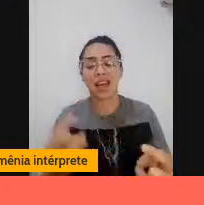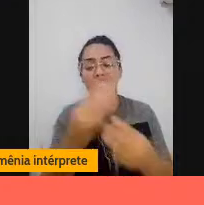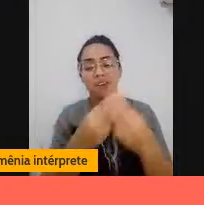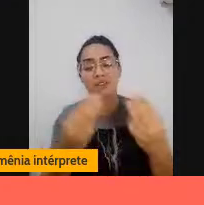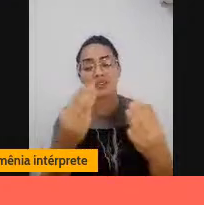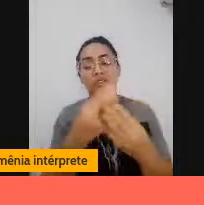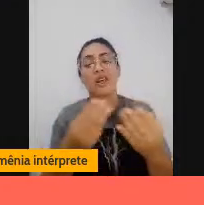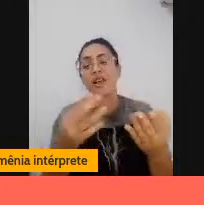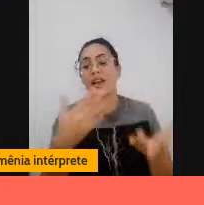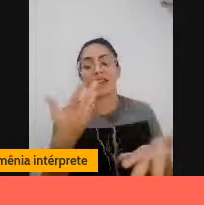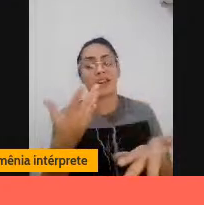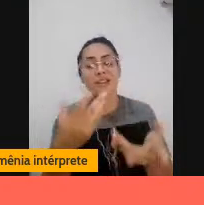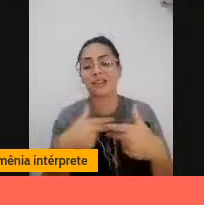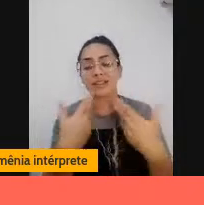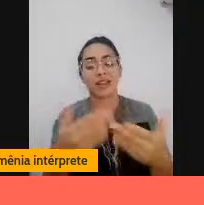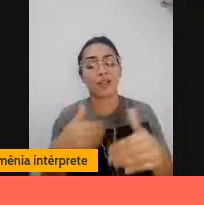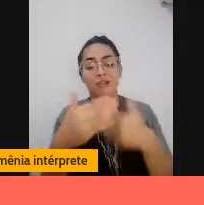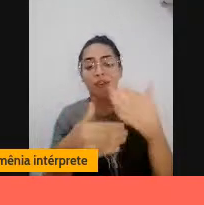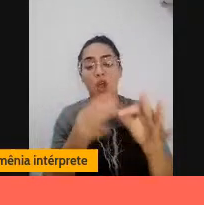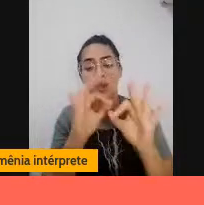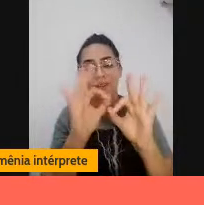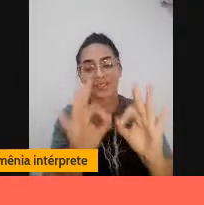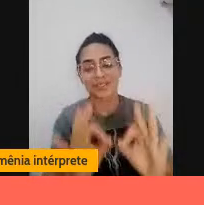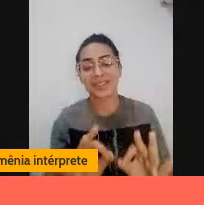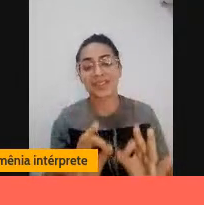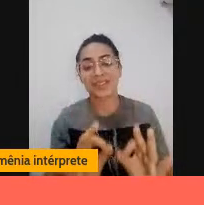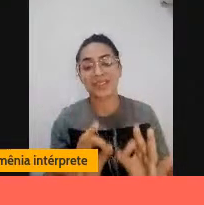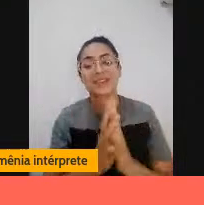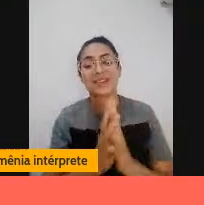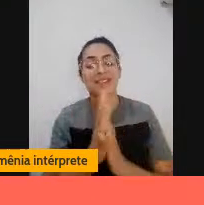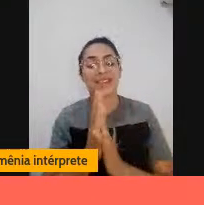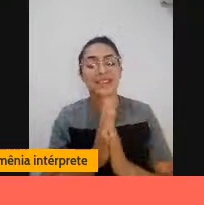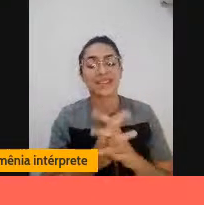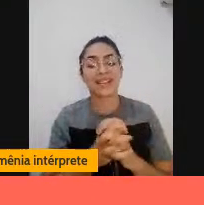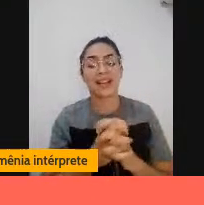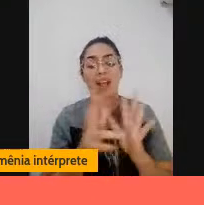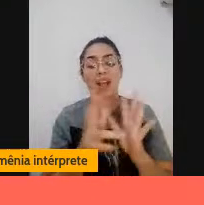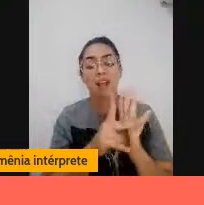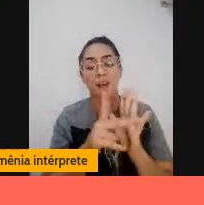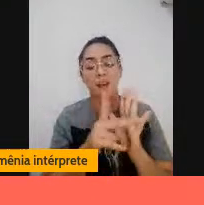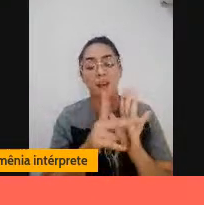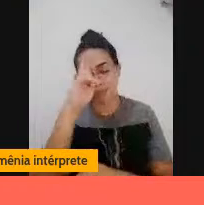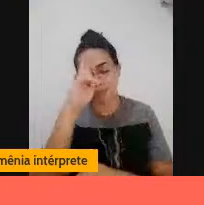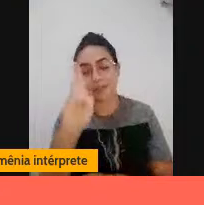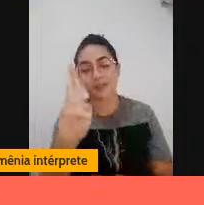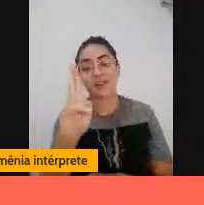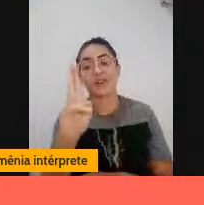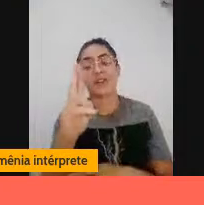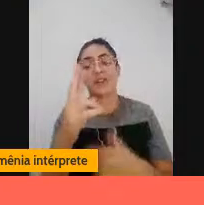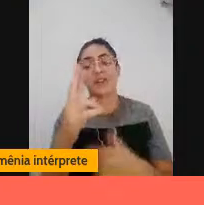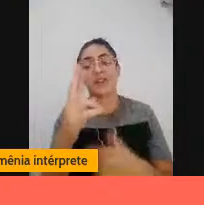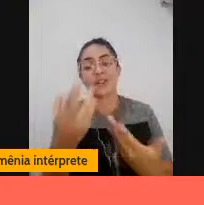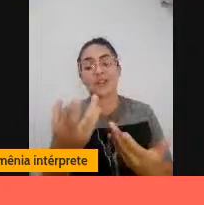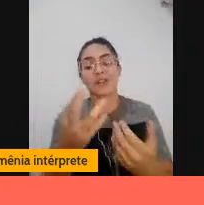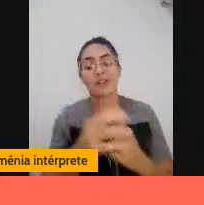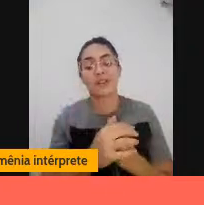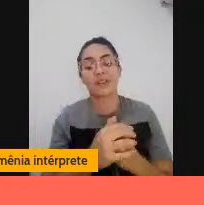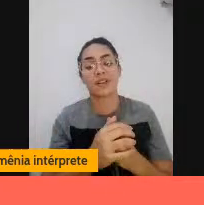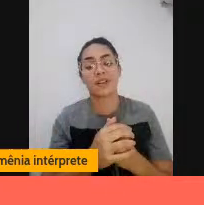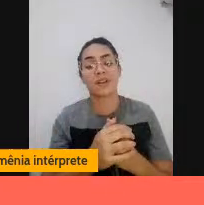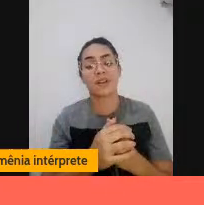enfim, ir construindo esse centro. Penso que a própria direção dá um pouco o tom daquilo que a gente quer,